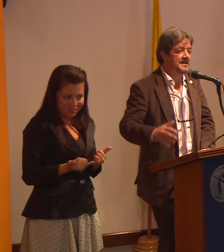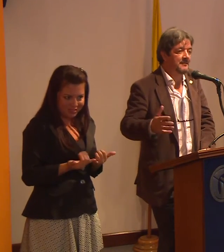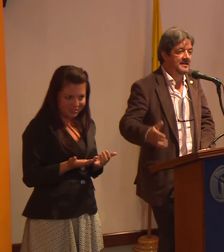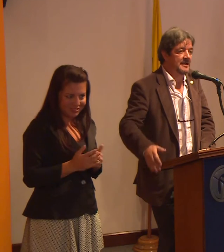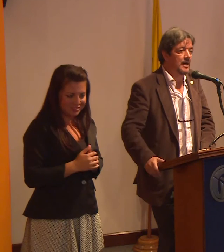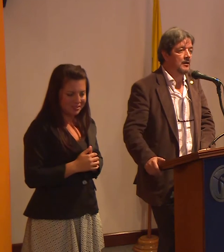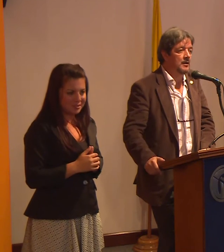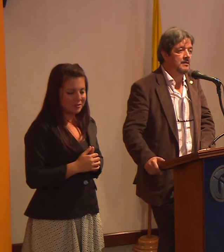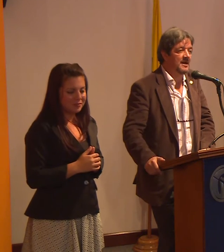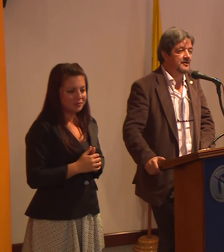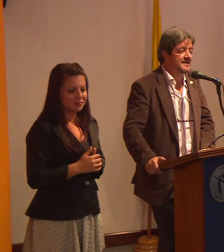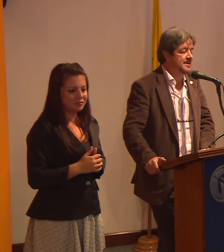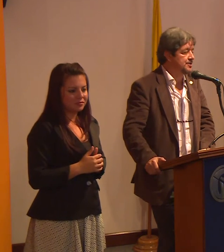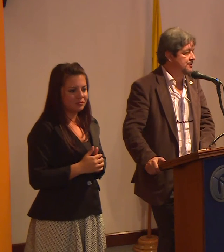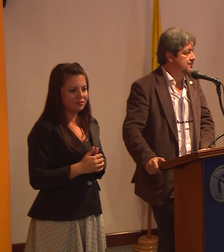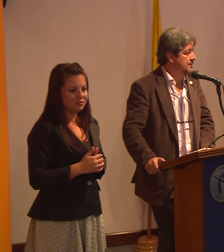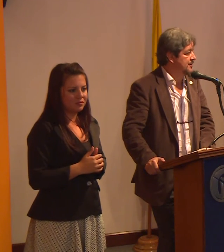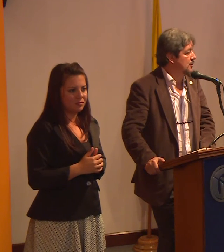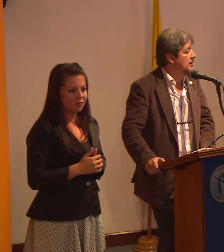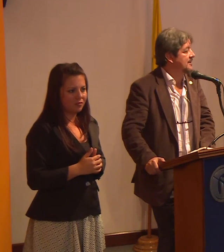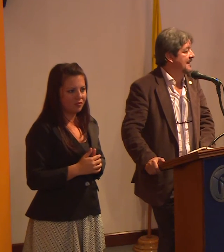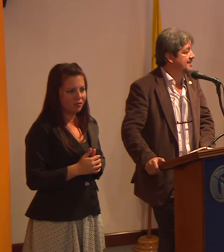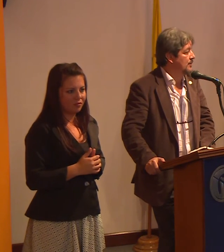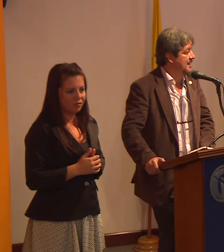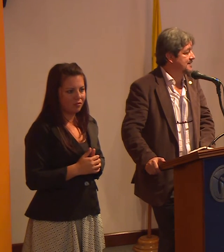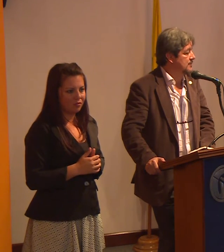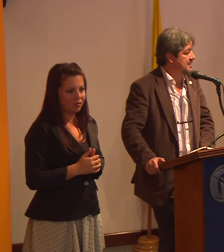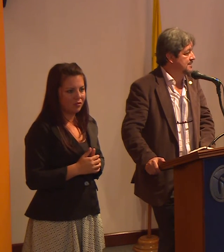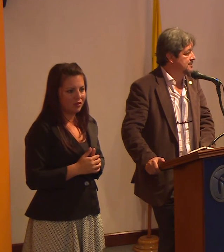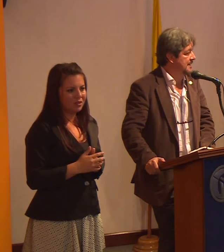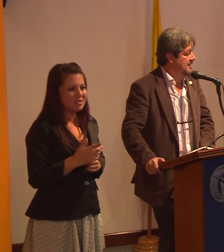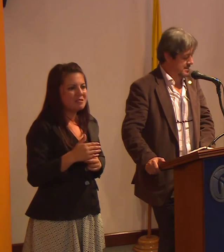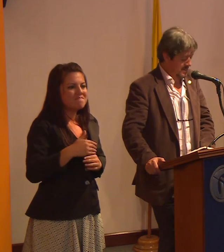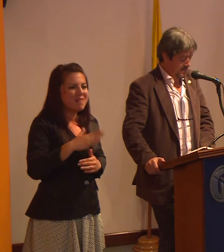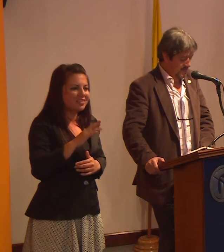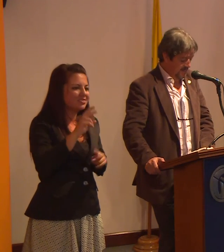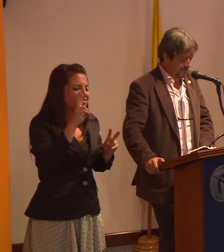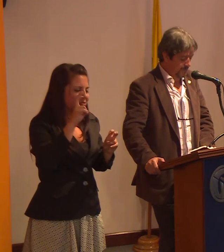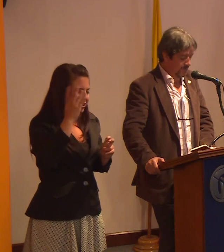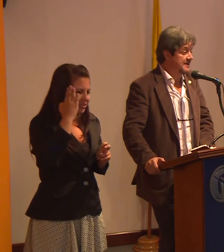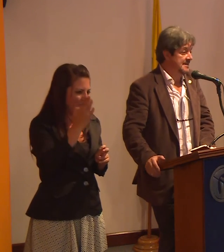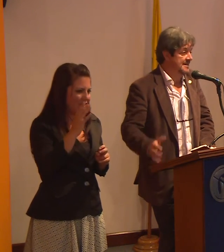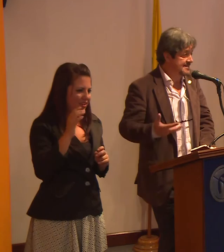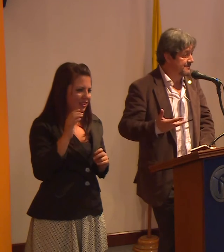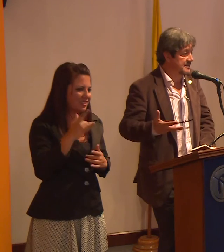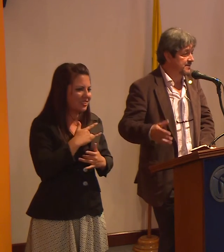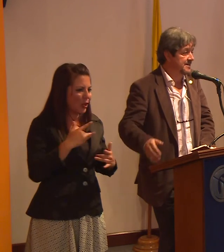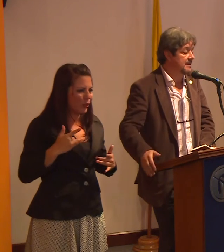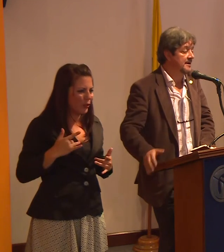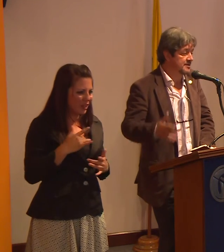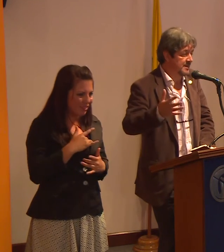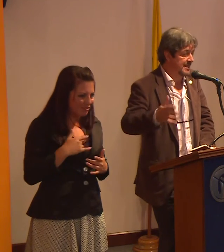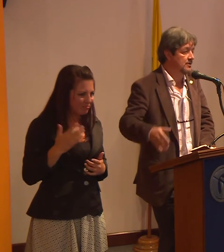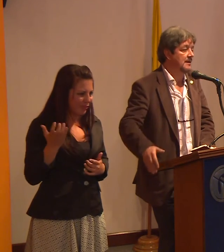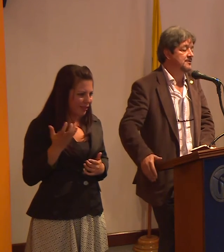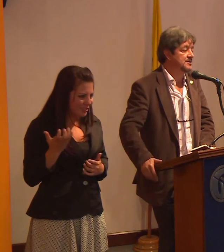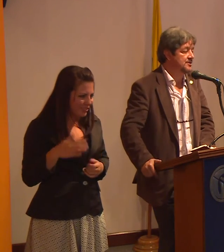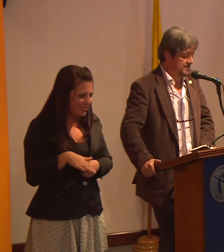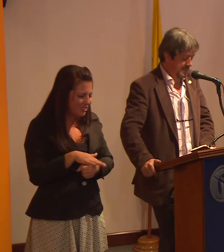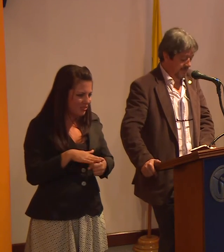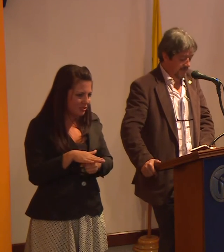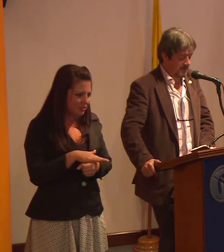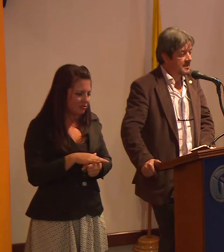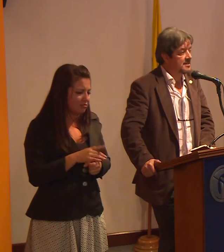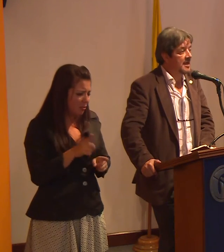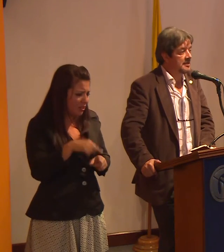de esa manera en mayor extensión, sobre todo lo relativo a la seguridad social. Y en eso, pues desde esta perspectiva, respetando la